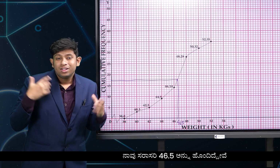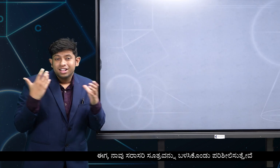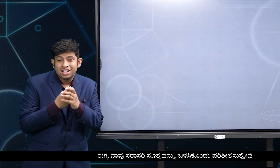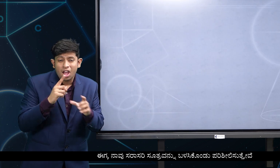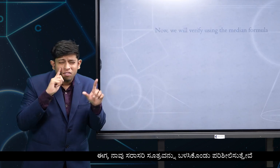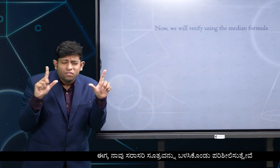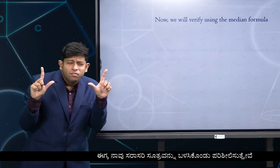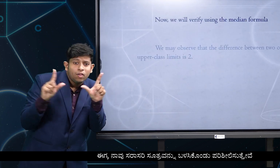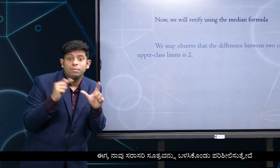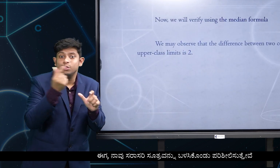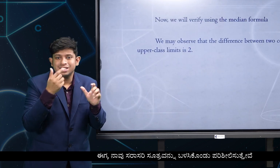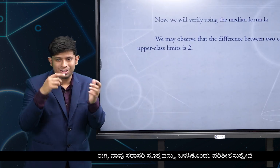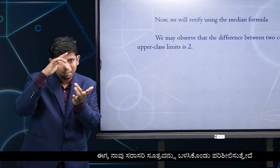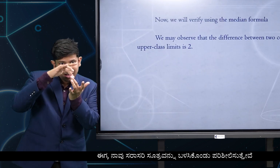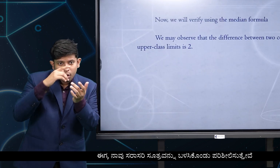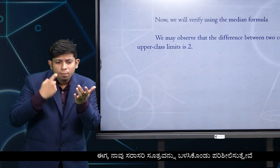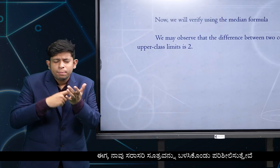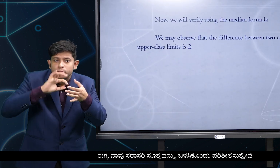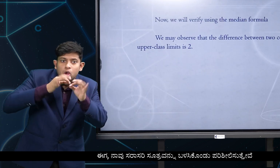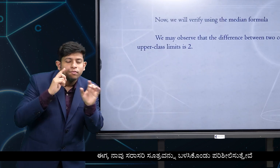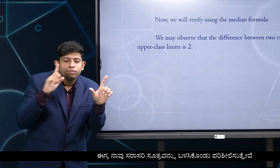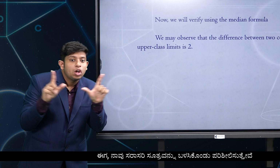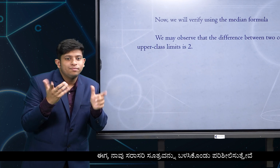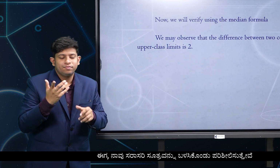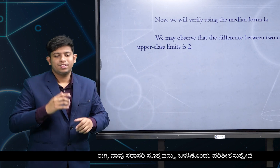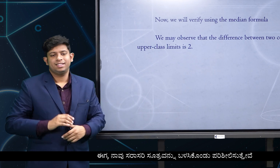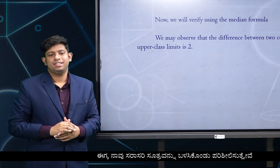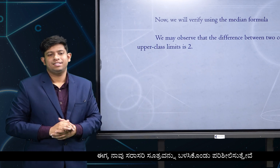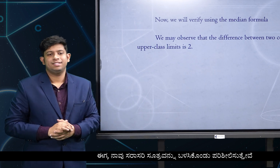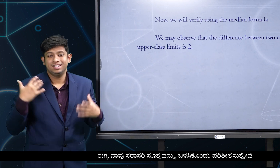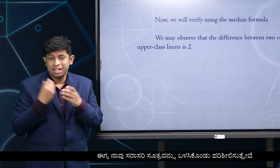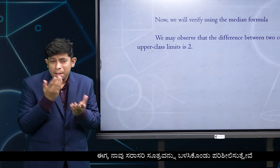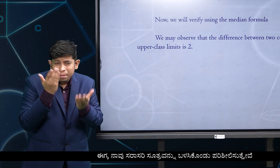ಈಗ ನಾವು ಸರಾಸರಿ ಸೂತ್ರವನ್ನು ಬಳಸಿಕೊಂಡು ಪರಿಶೀಲಿಸುತ್ತೇವೆ.